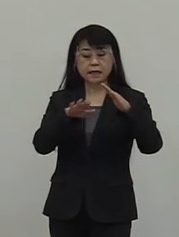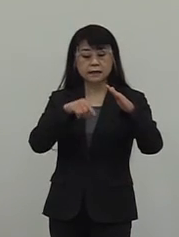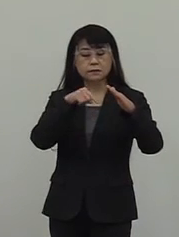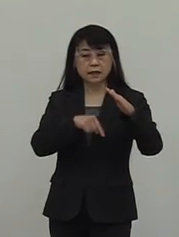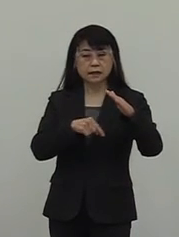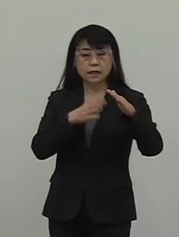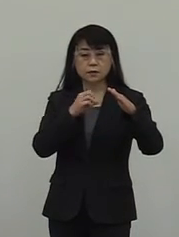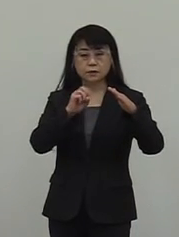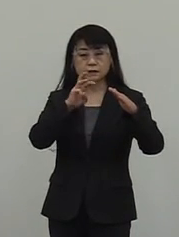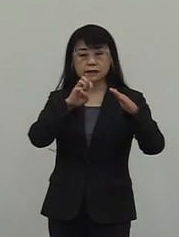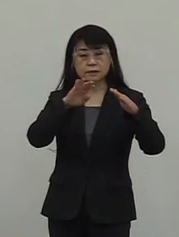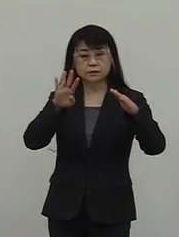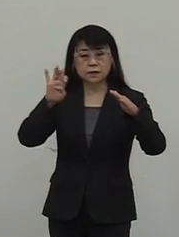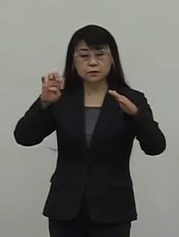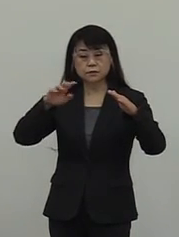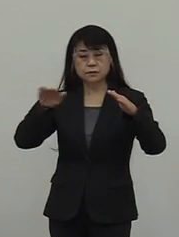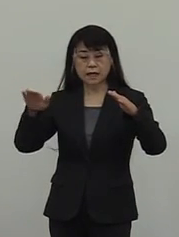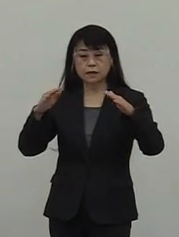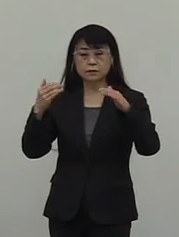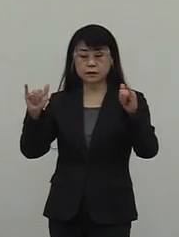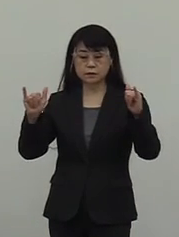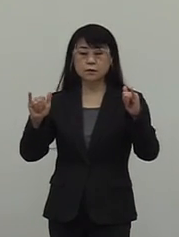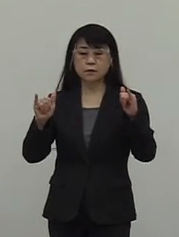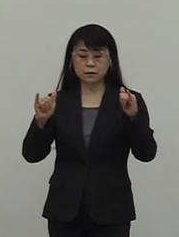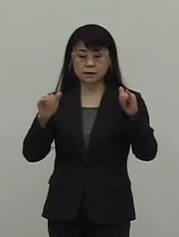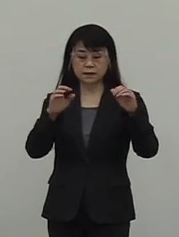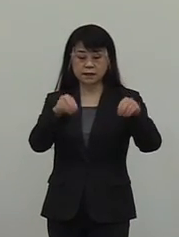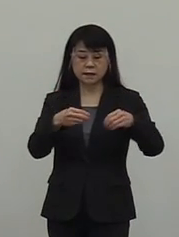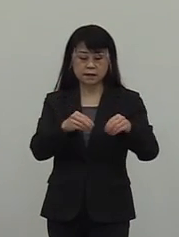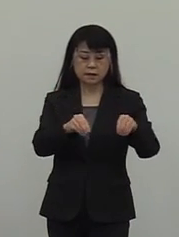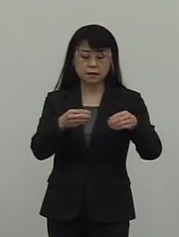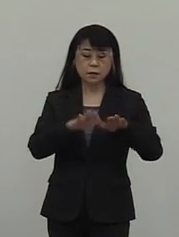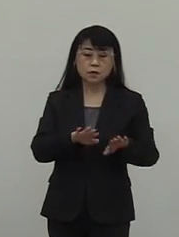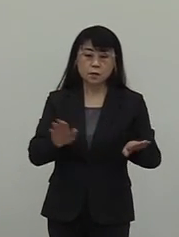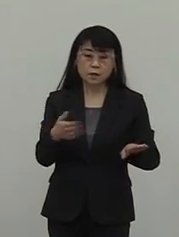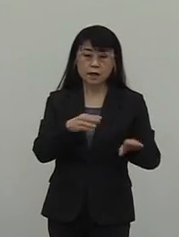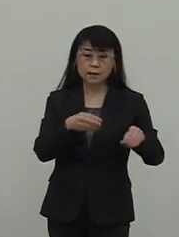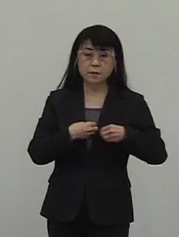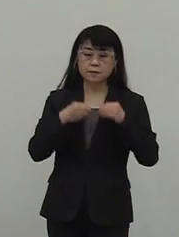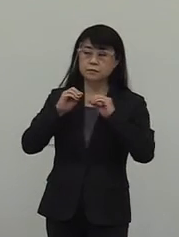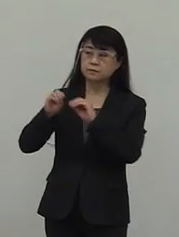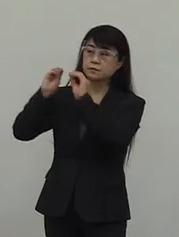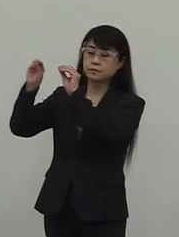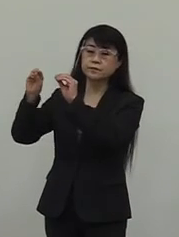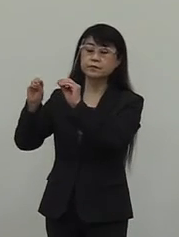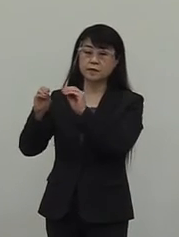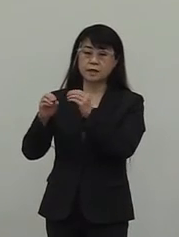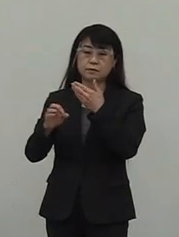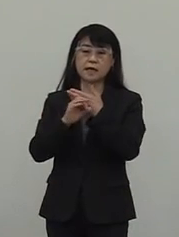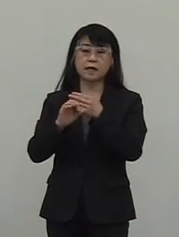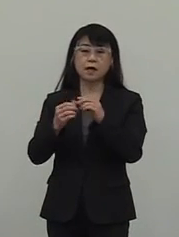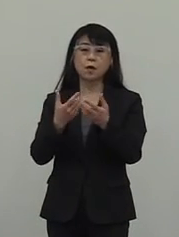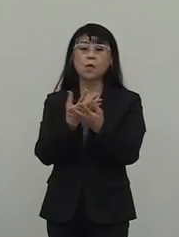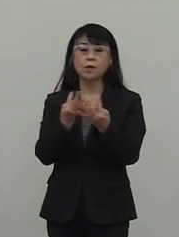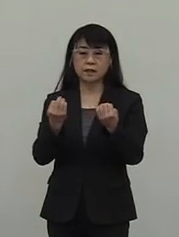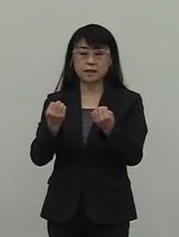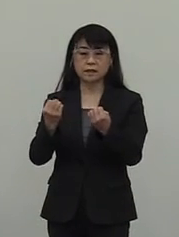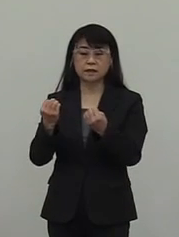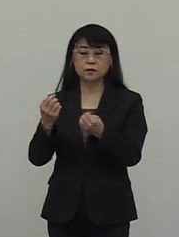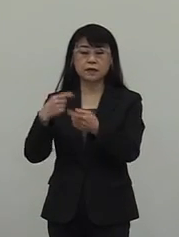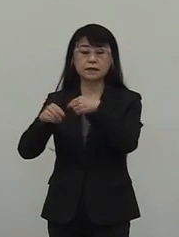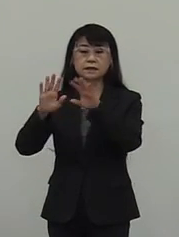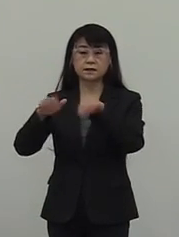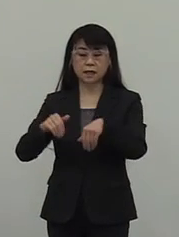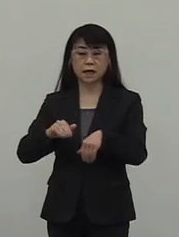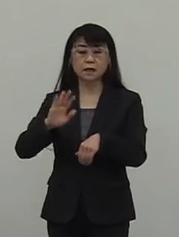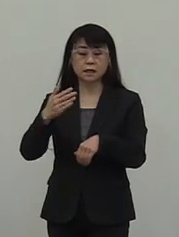30代40代の方にこう移っているケースが多いというふうなご指摘でしたけれども、3、40代の方は多分ワクチン2回接